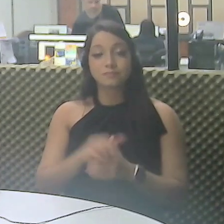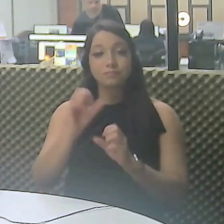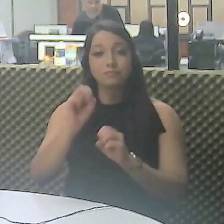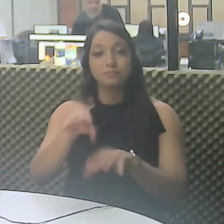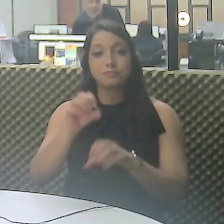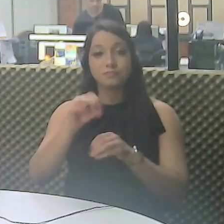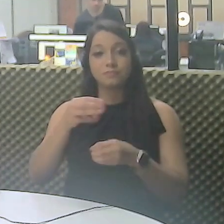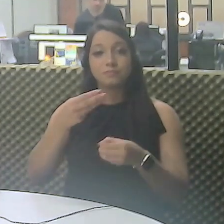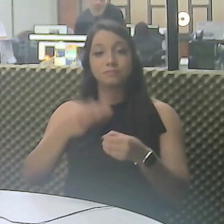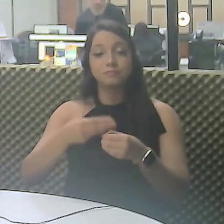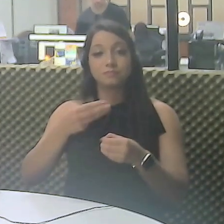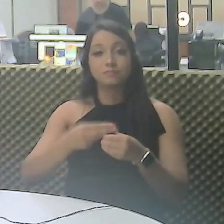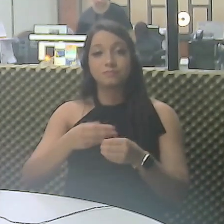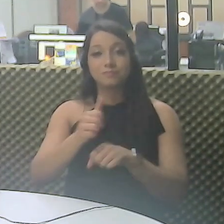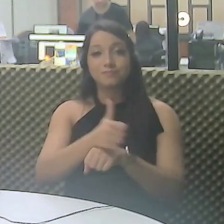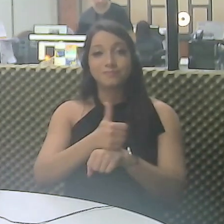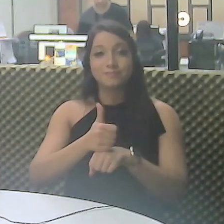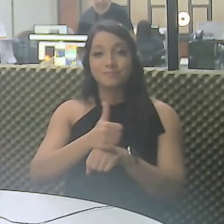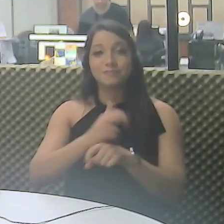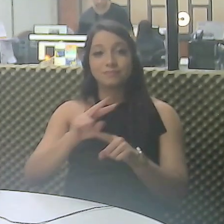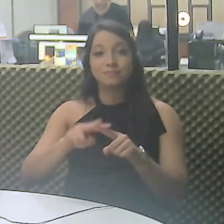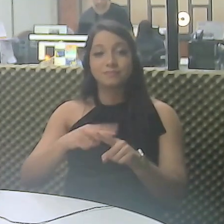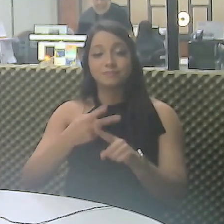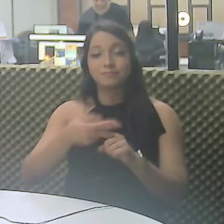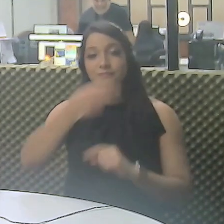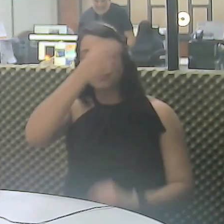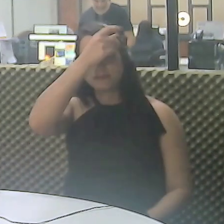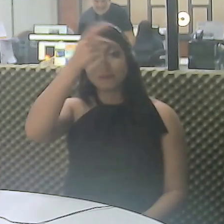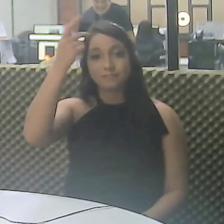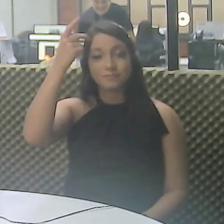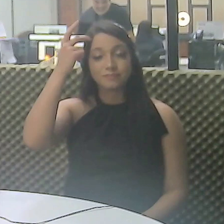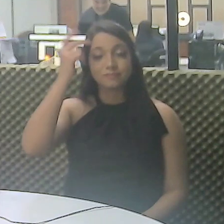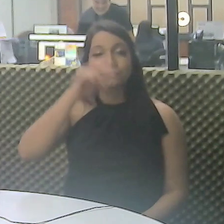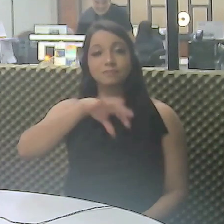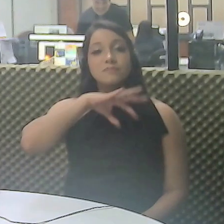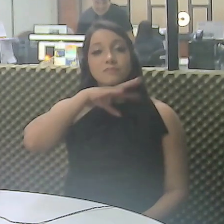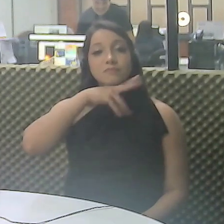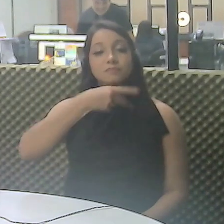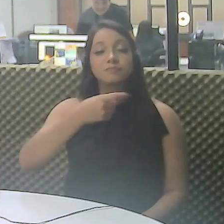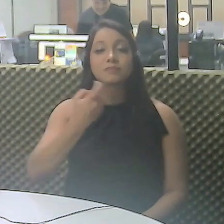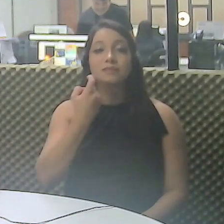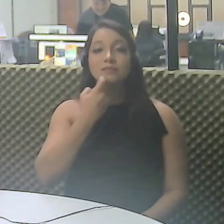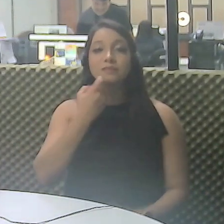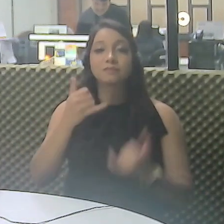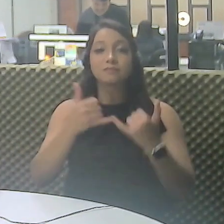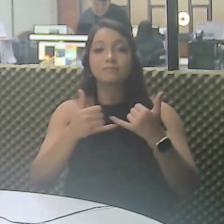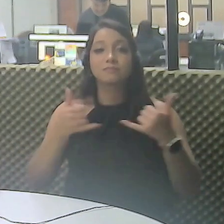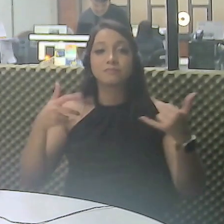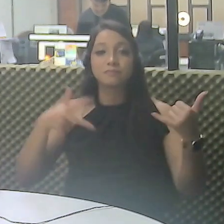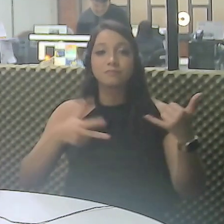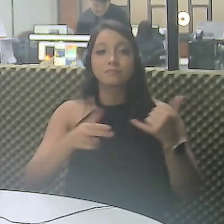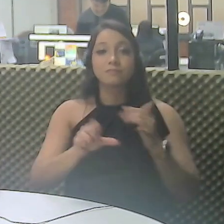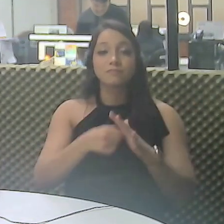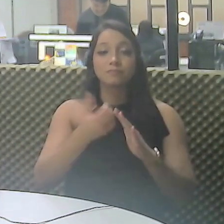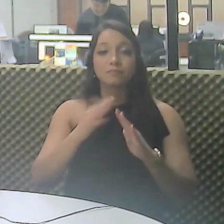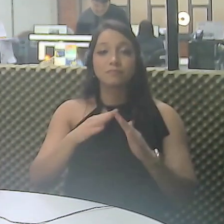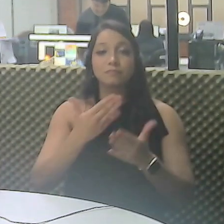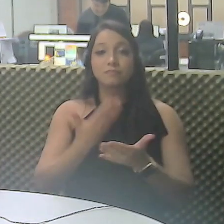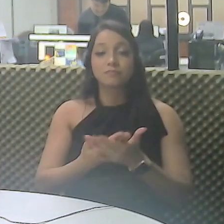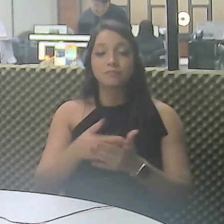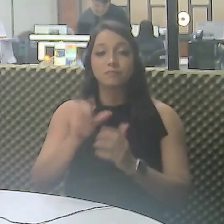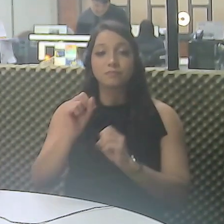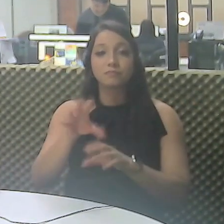Educação municipal fica ainda melhor. O prefeito Odelmo Leão também inaugurou na última sexta-feira a primeira escola municipal de